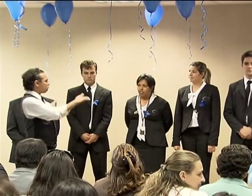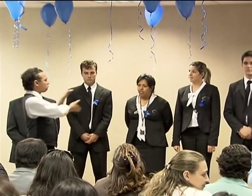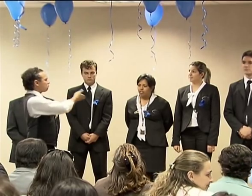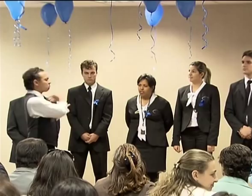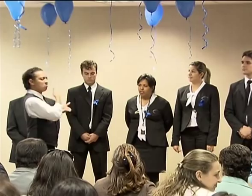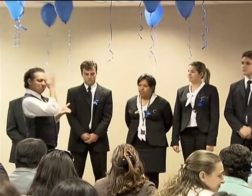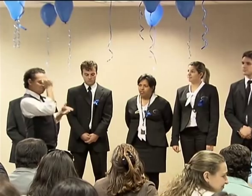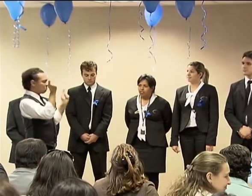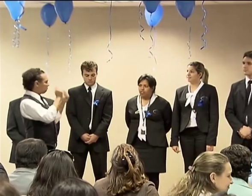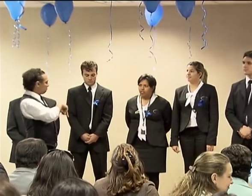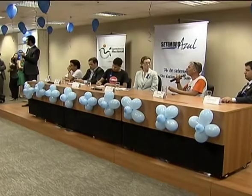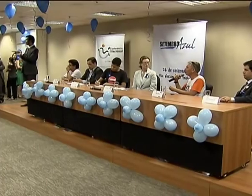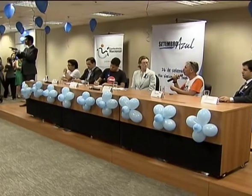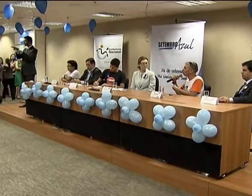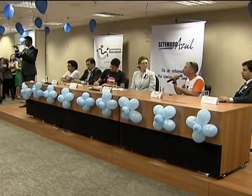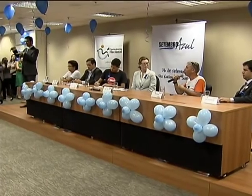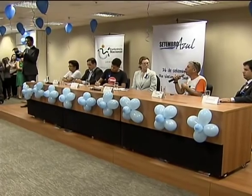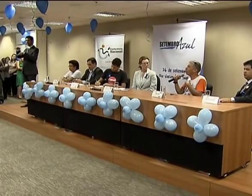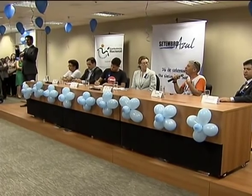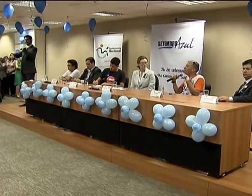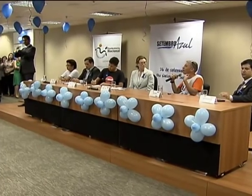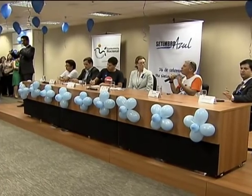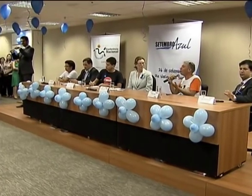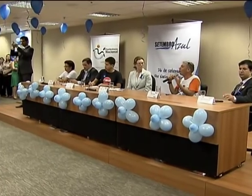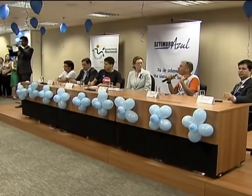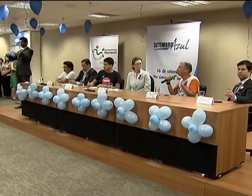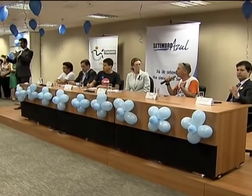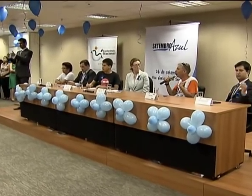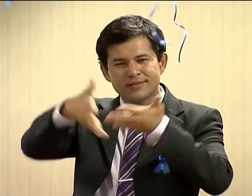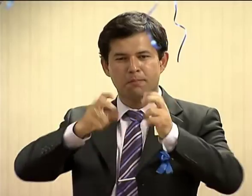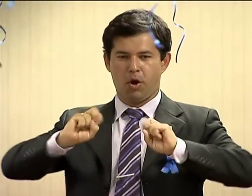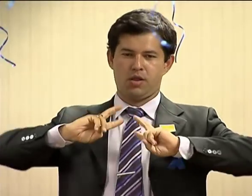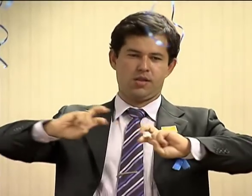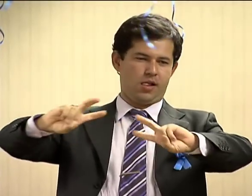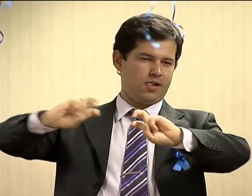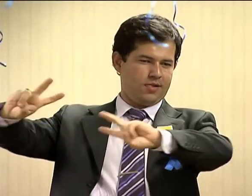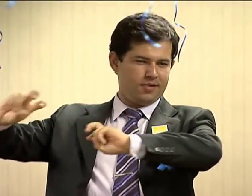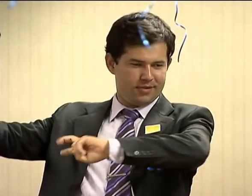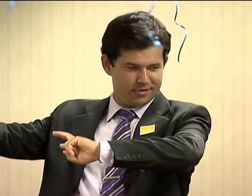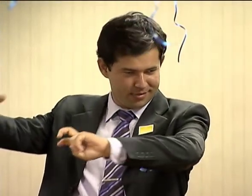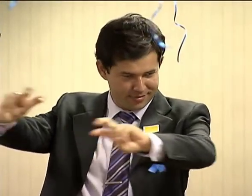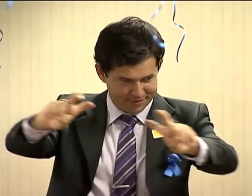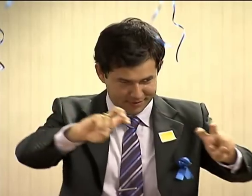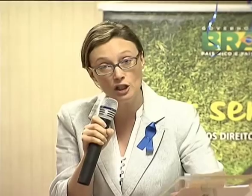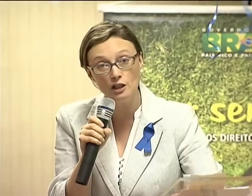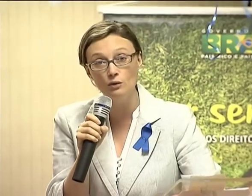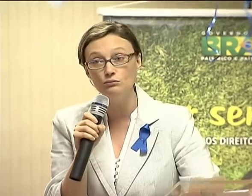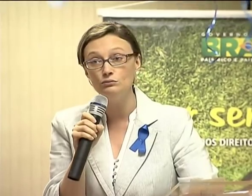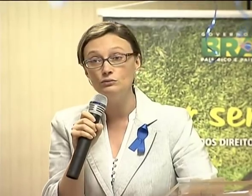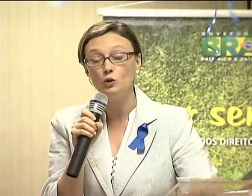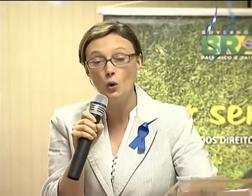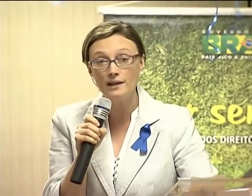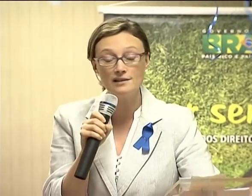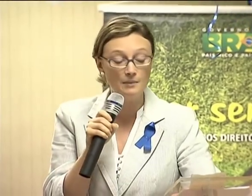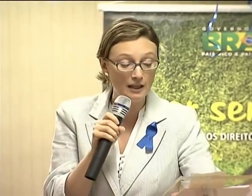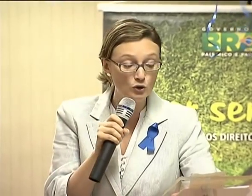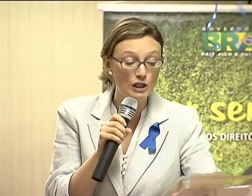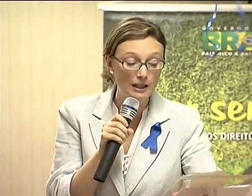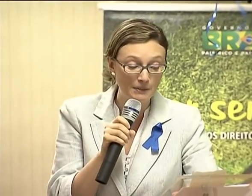da Presidência da República realizou uma cerimônia para homenagear os surdos e seus familiares. A ministra Maria do Rosário